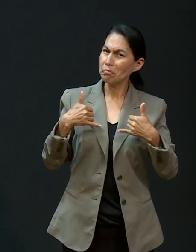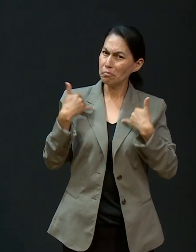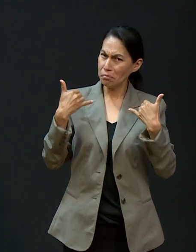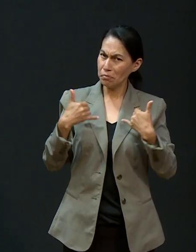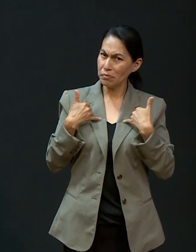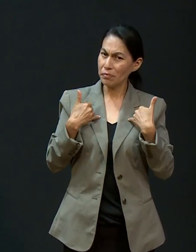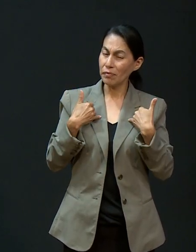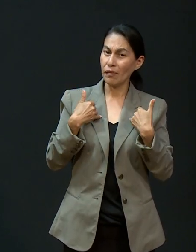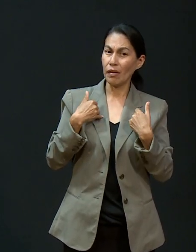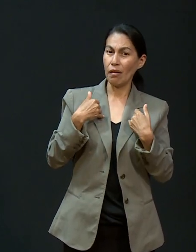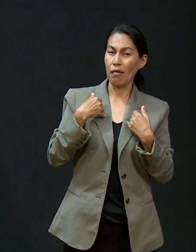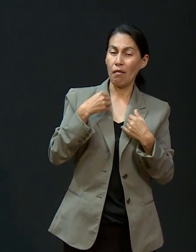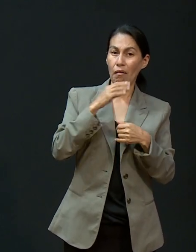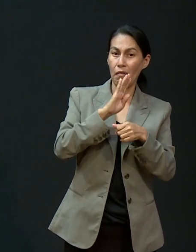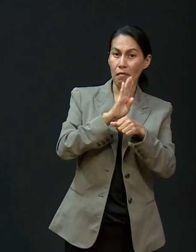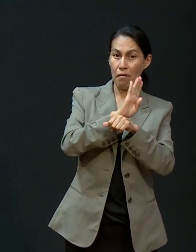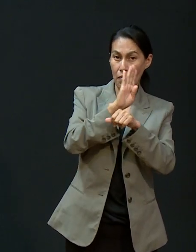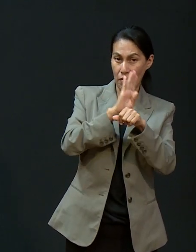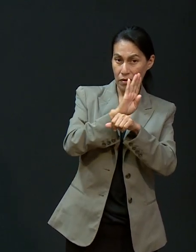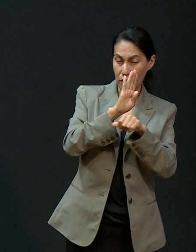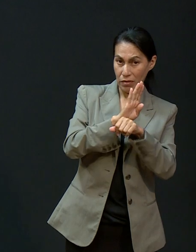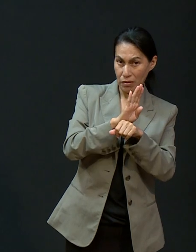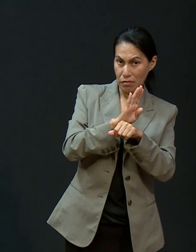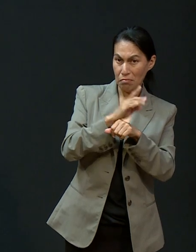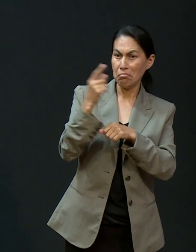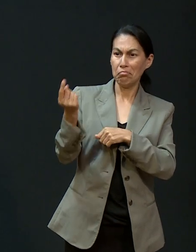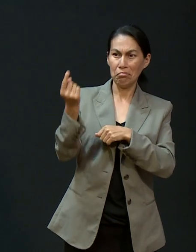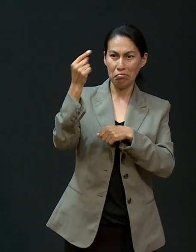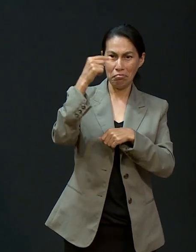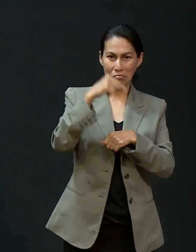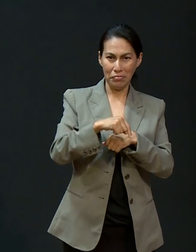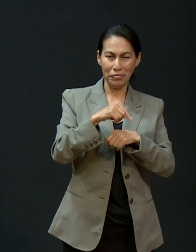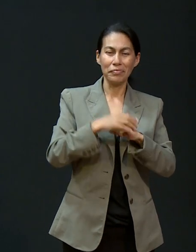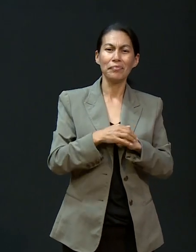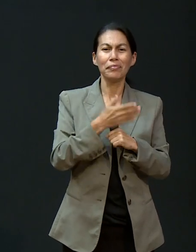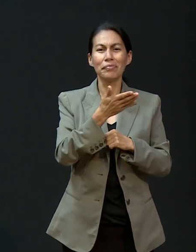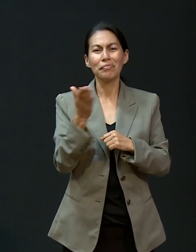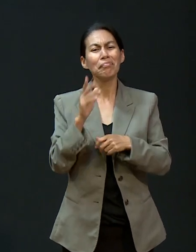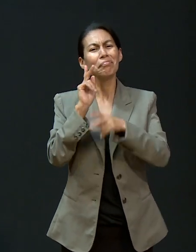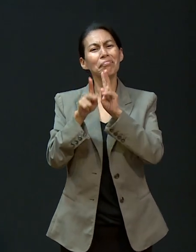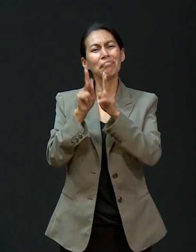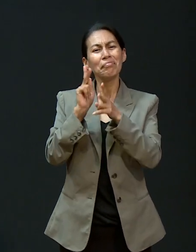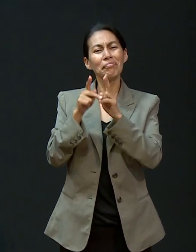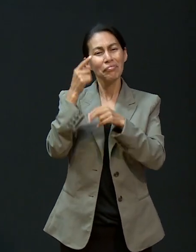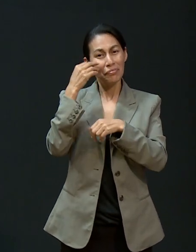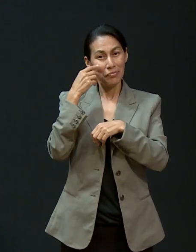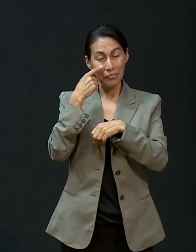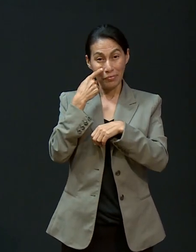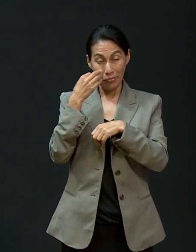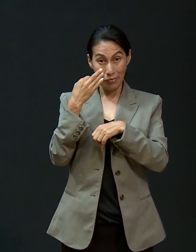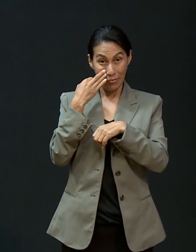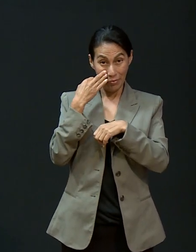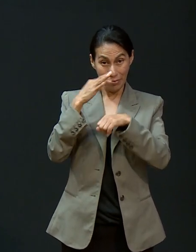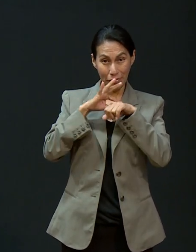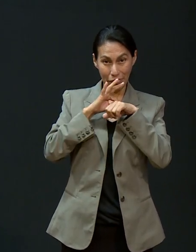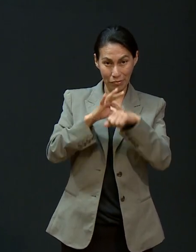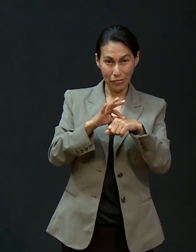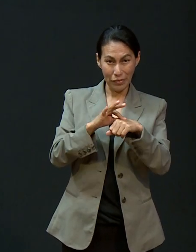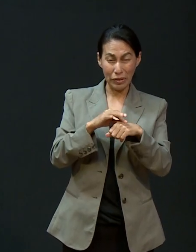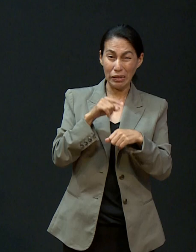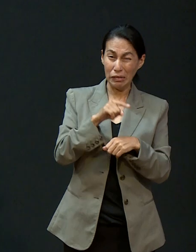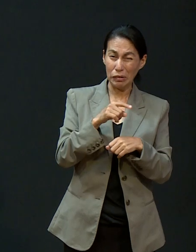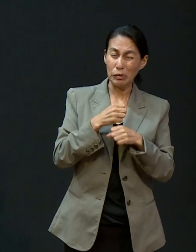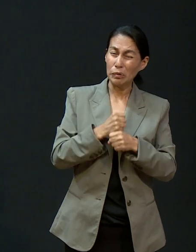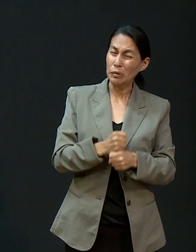que viene de Brasil y nos va a compartir sus experiencias en momentos de